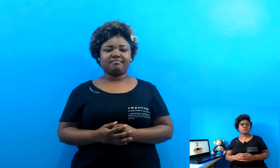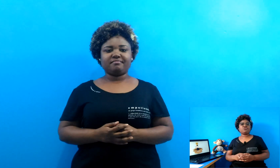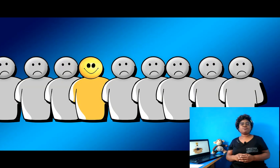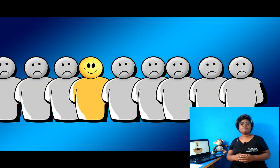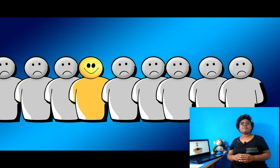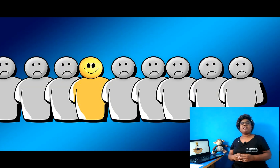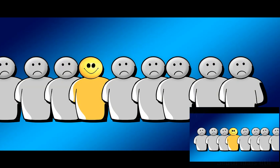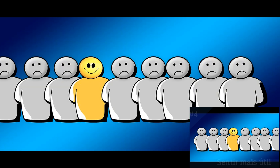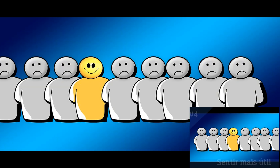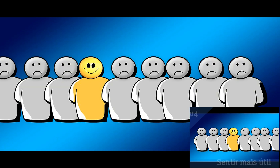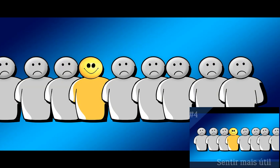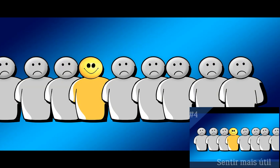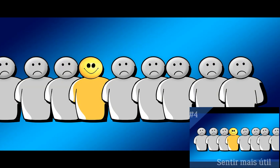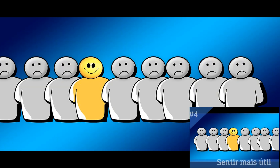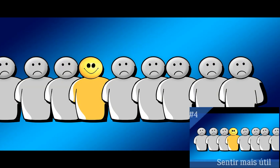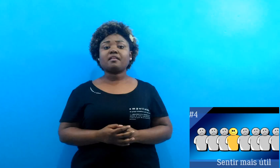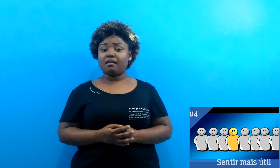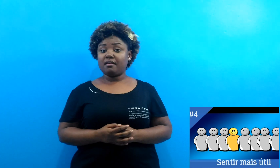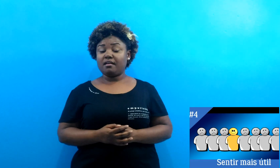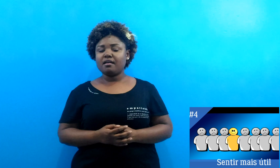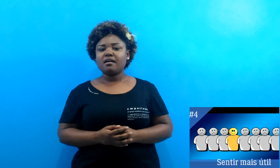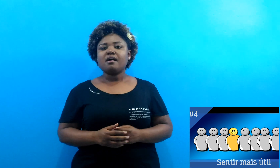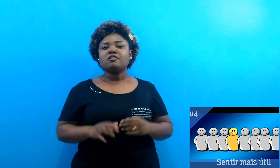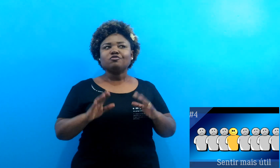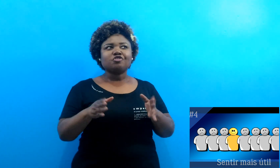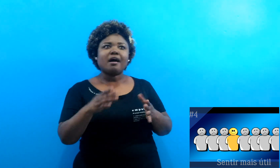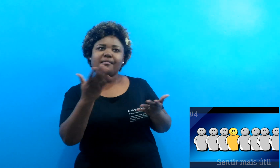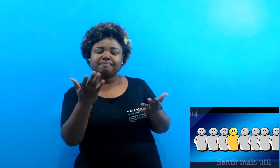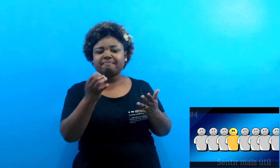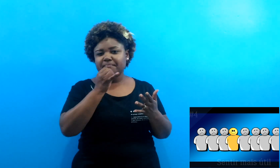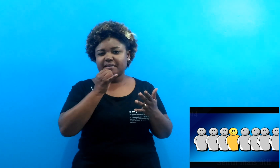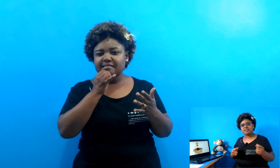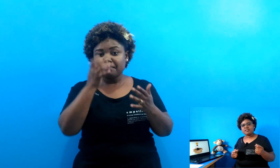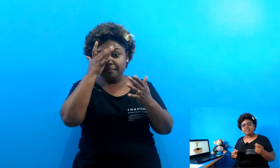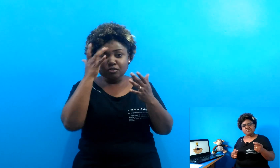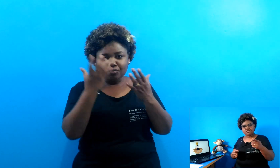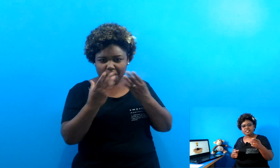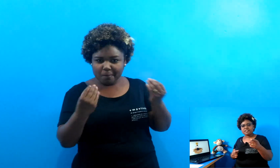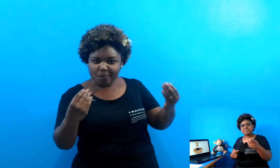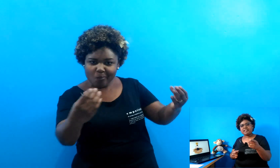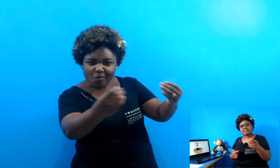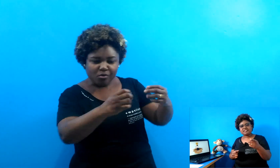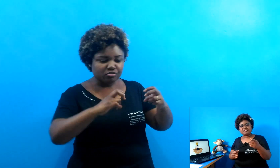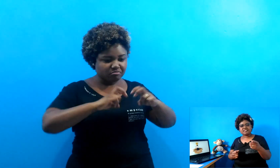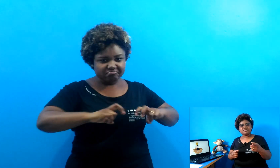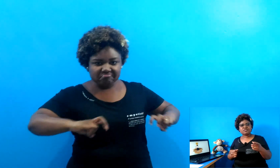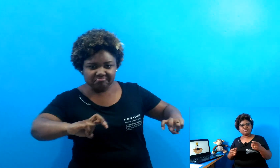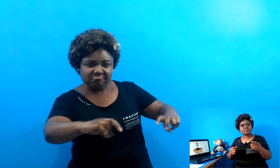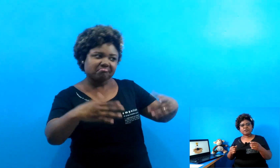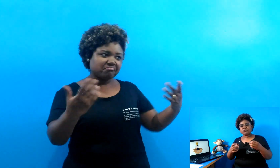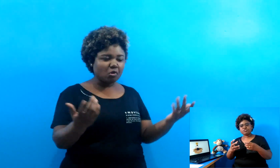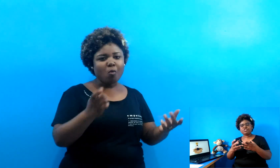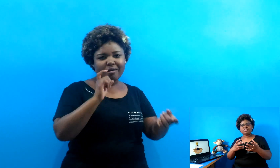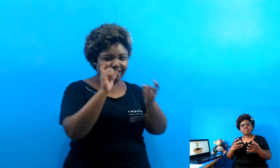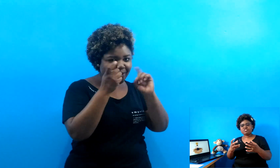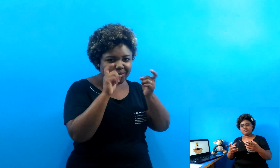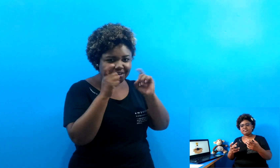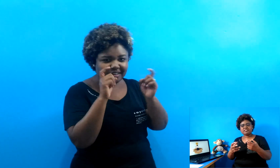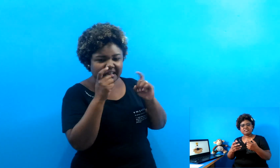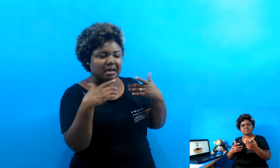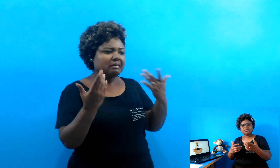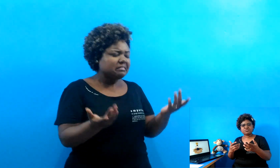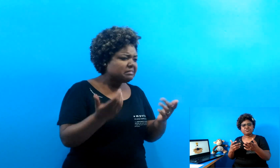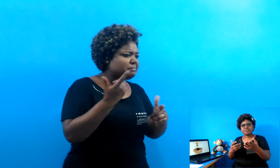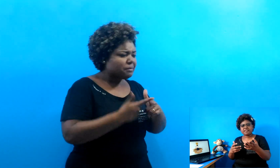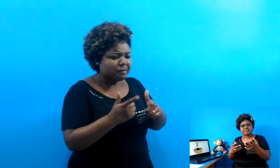mais útil. Já teve aquela sensação de estar um monte de gente